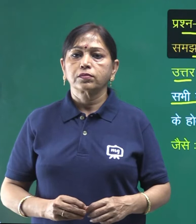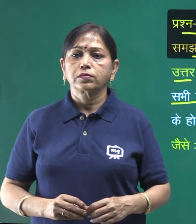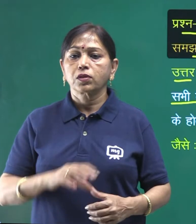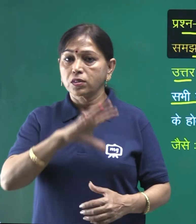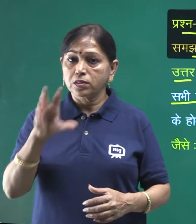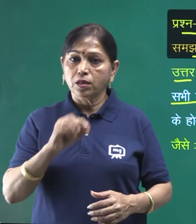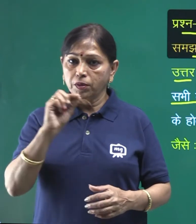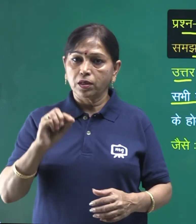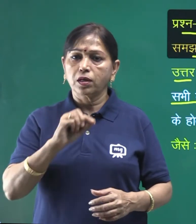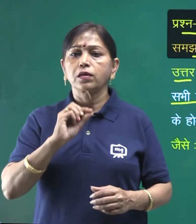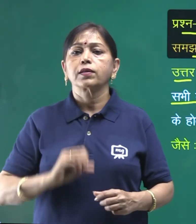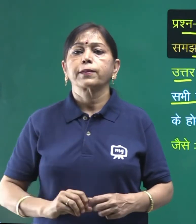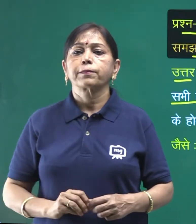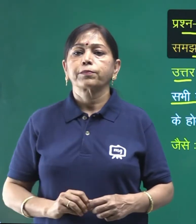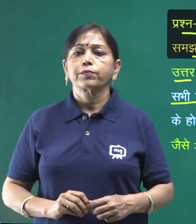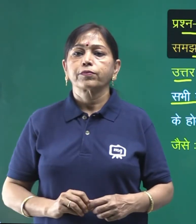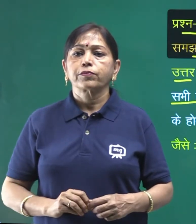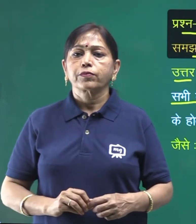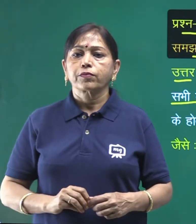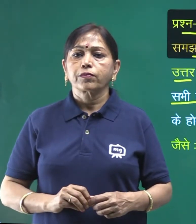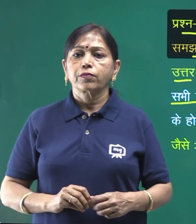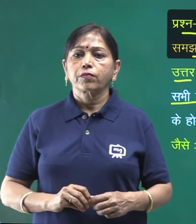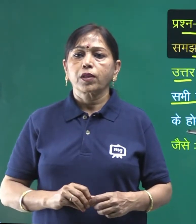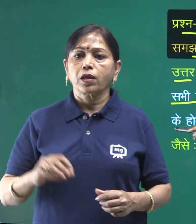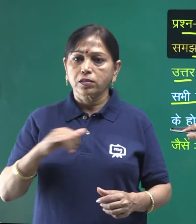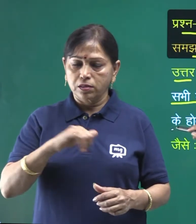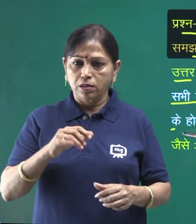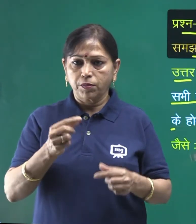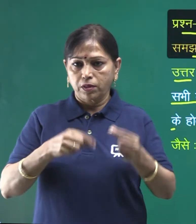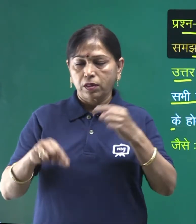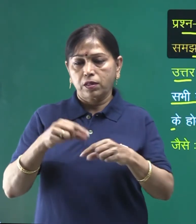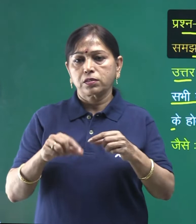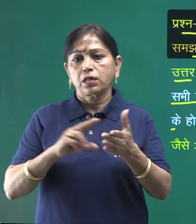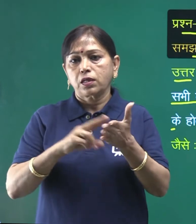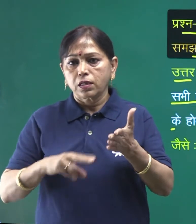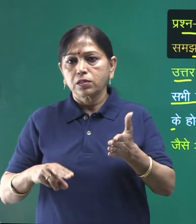सभी कण समान रासायनिक प्रकृति के